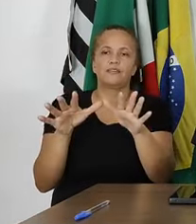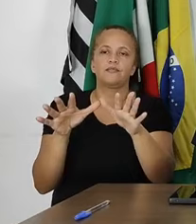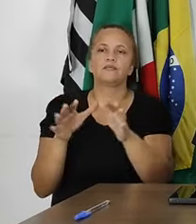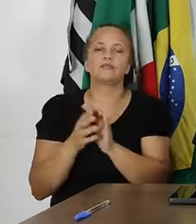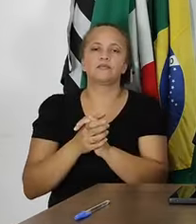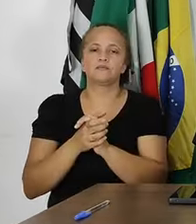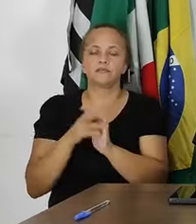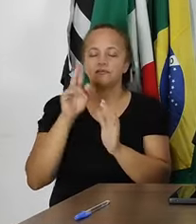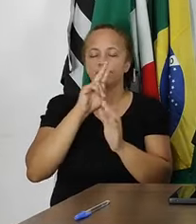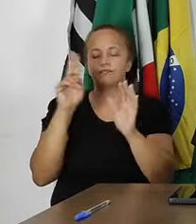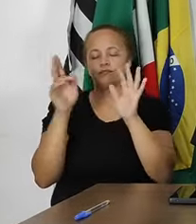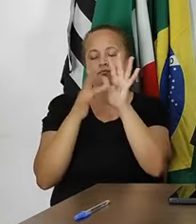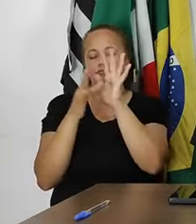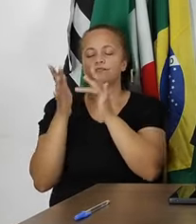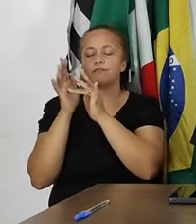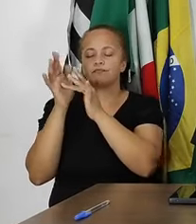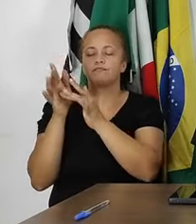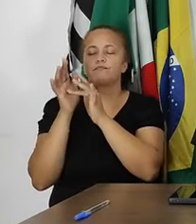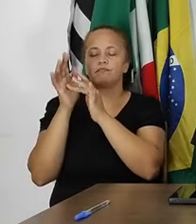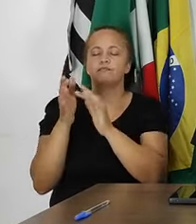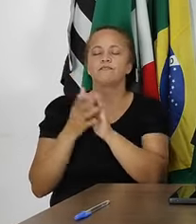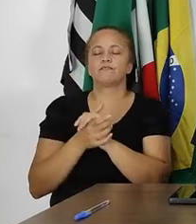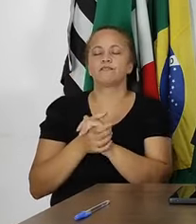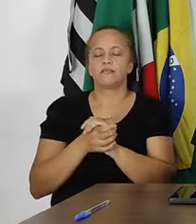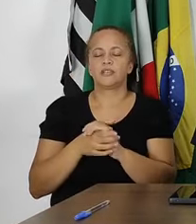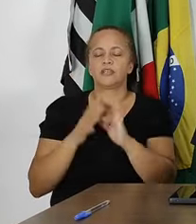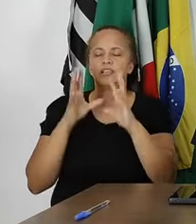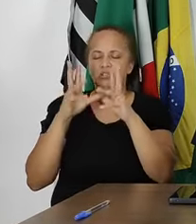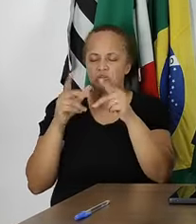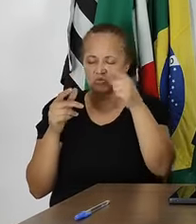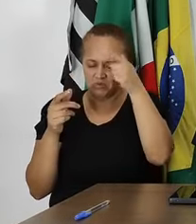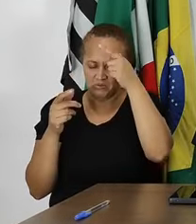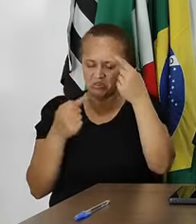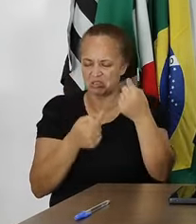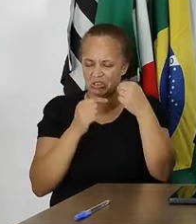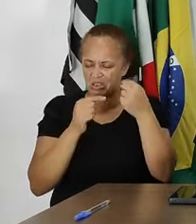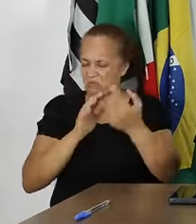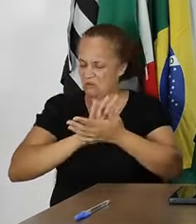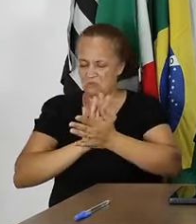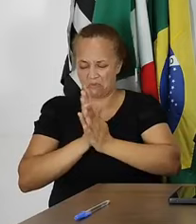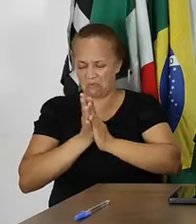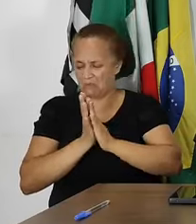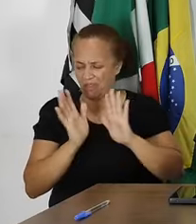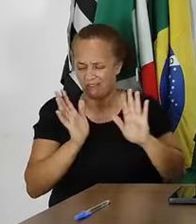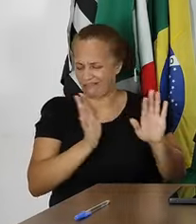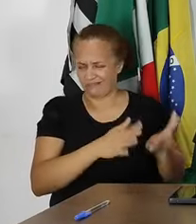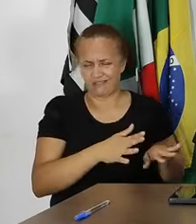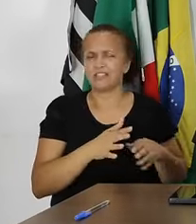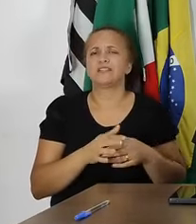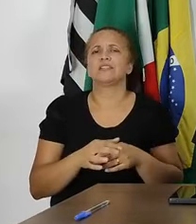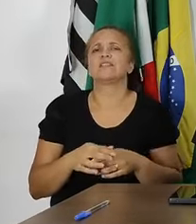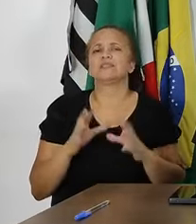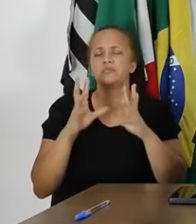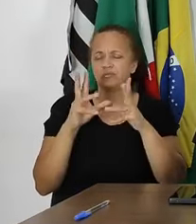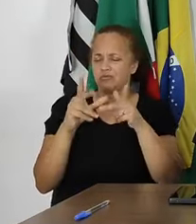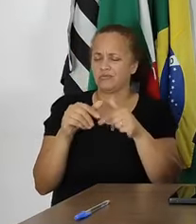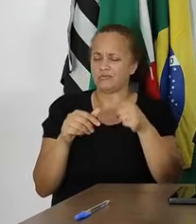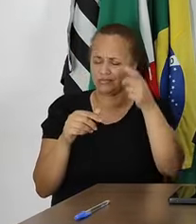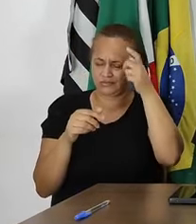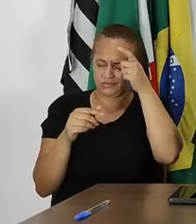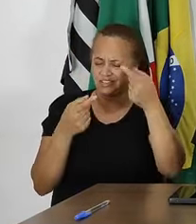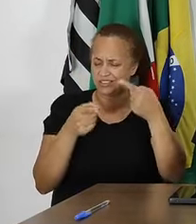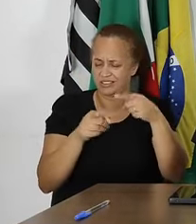Jesus. E declaramos cair por terra todo o levante do inimigo, tudo aquilo que Satanás tem estabelecido e preparado